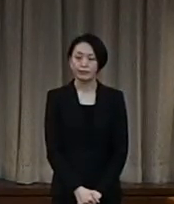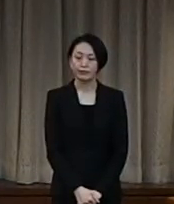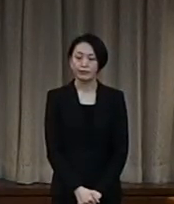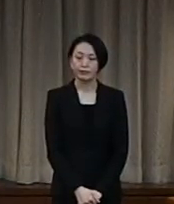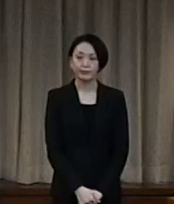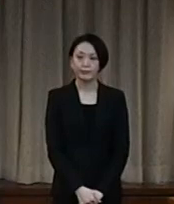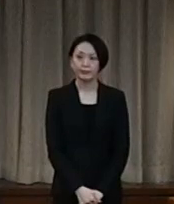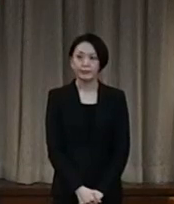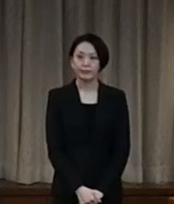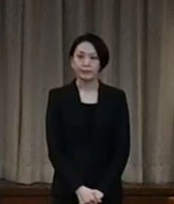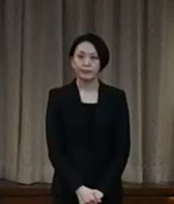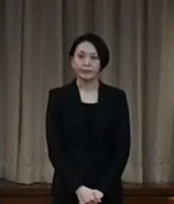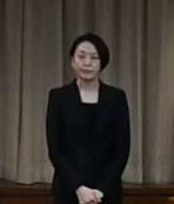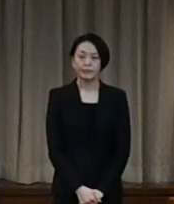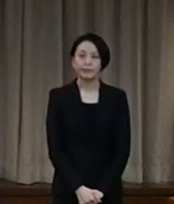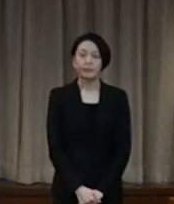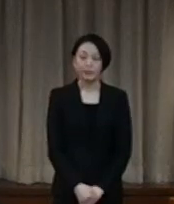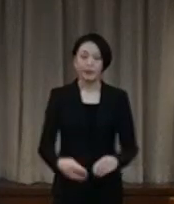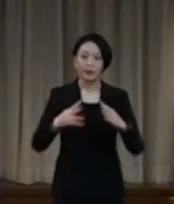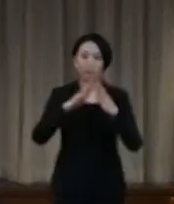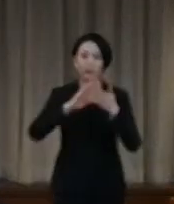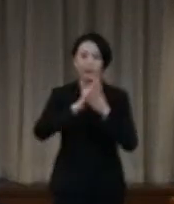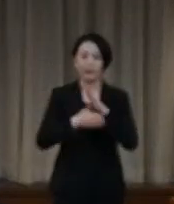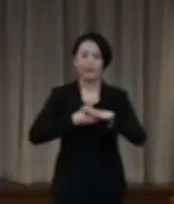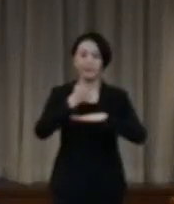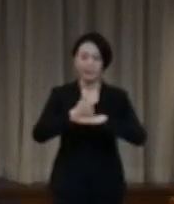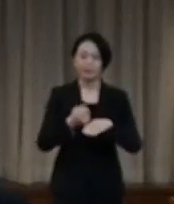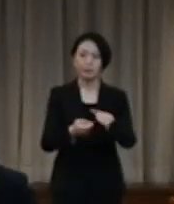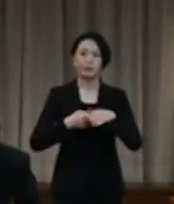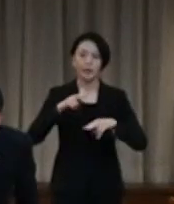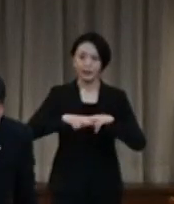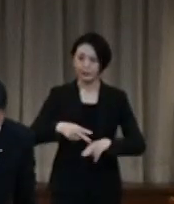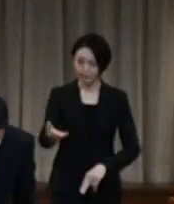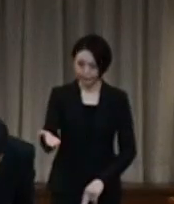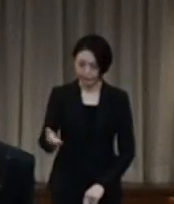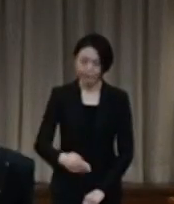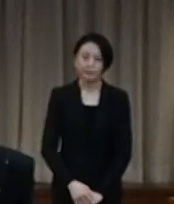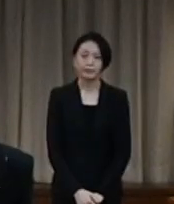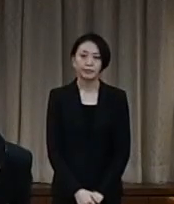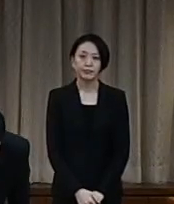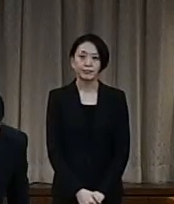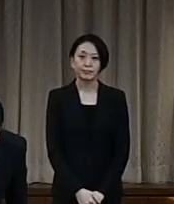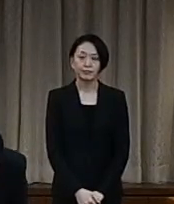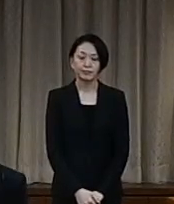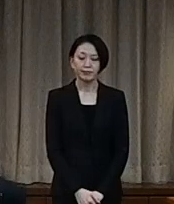。 宮城県知事村井義弘でございます。 よろしくお願いします。